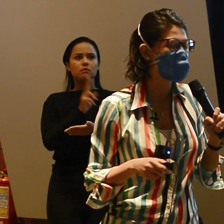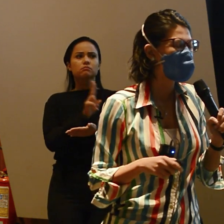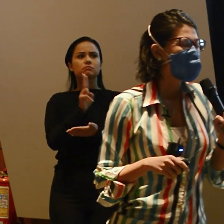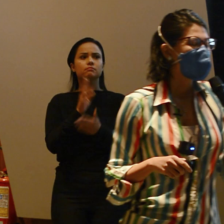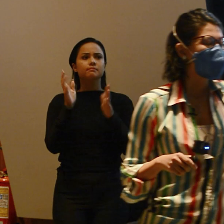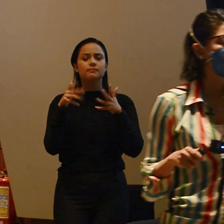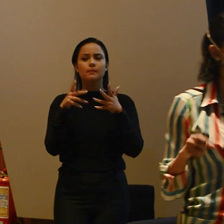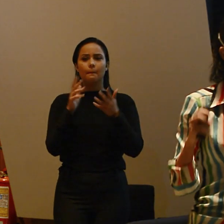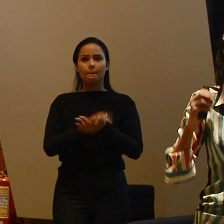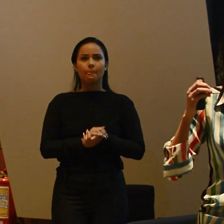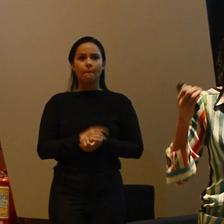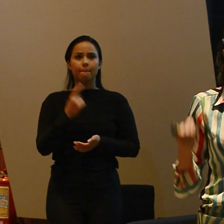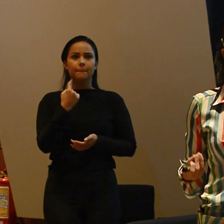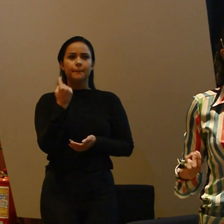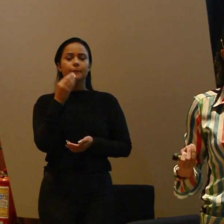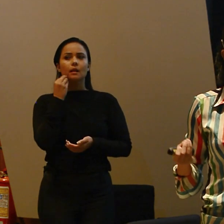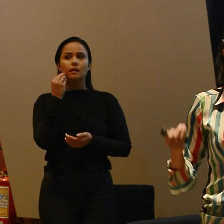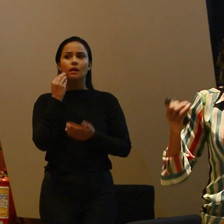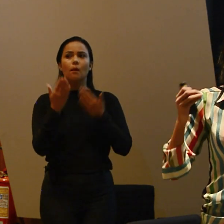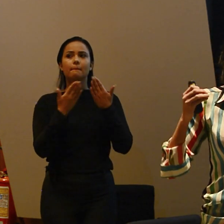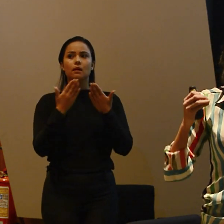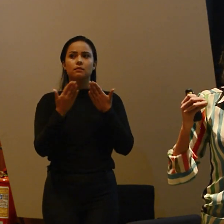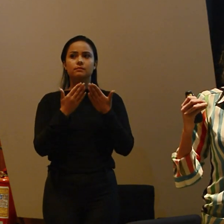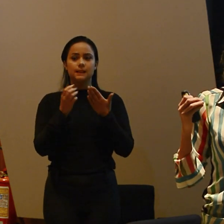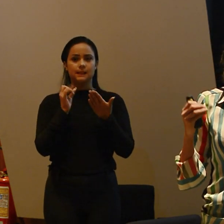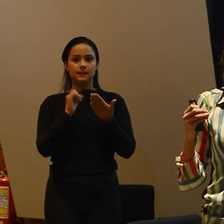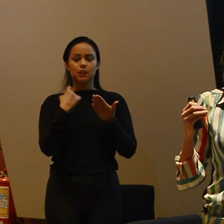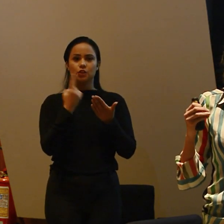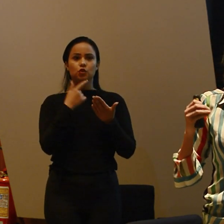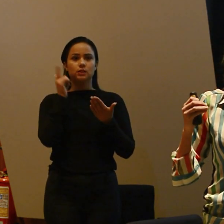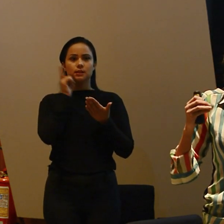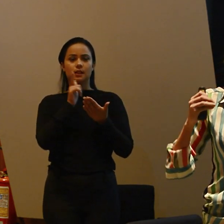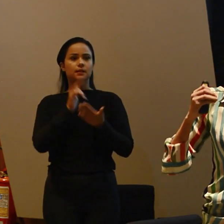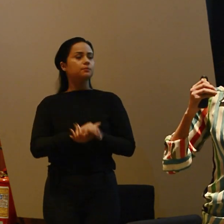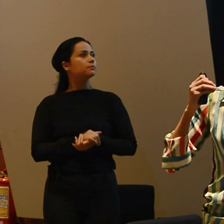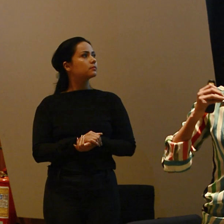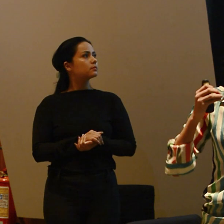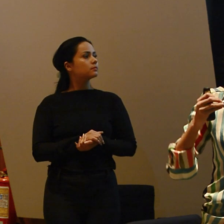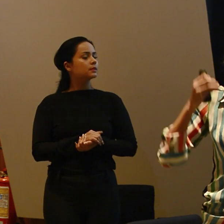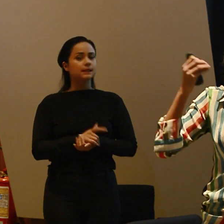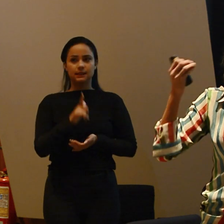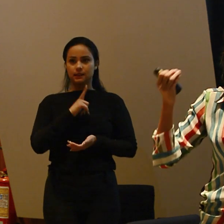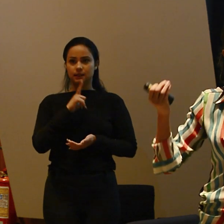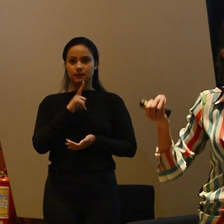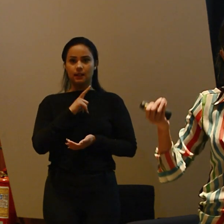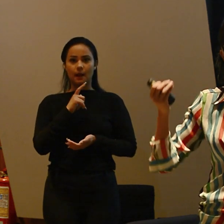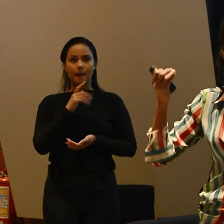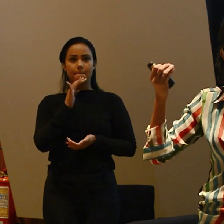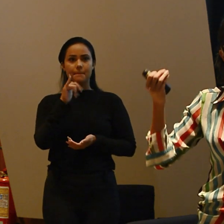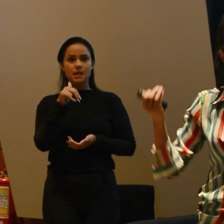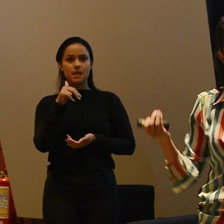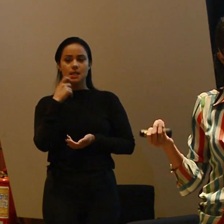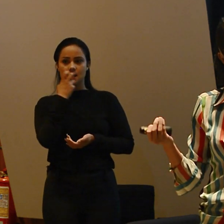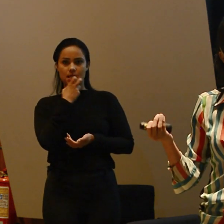tese? Para a gente tentar comparar se a gente consegue ter a